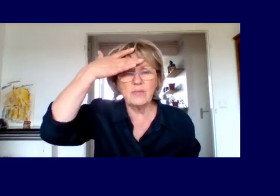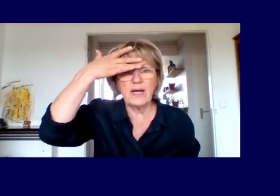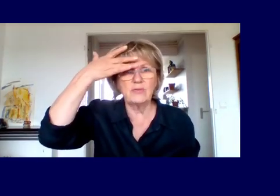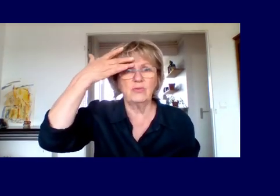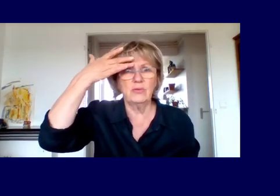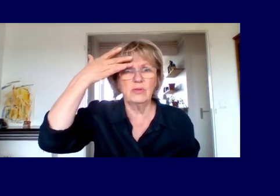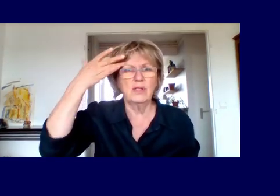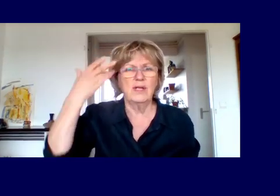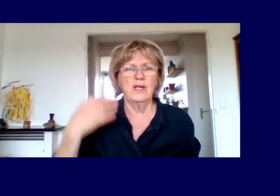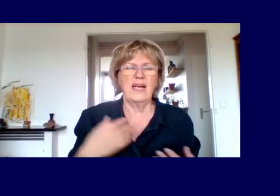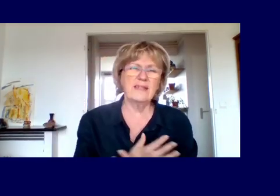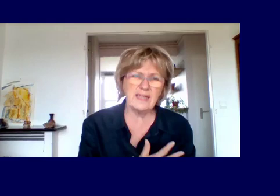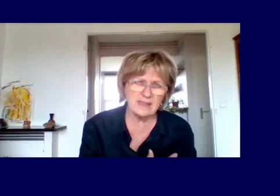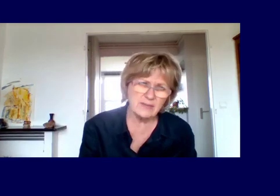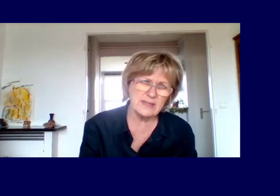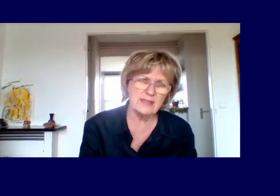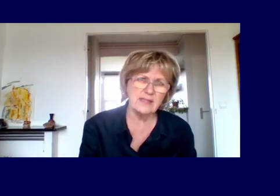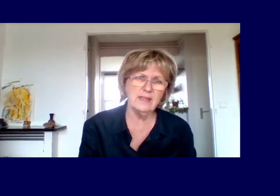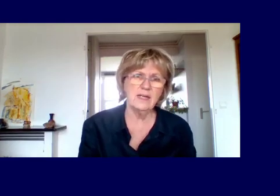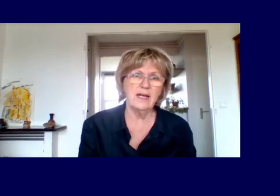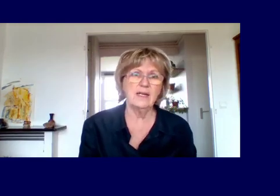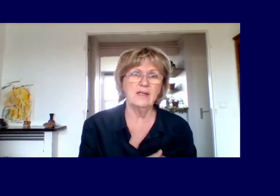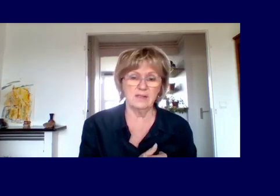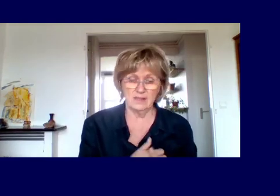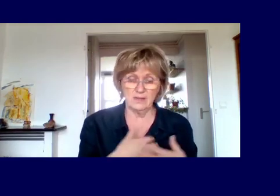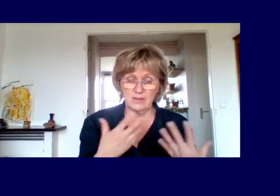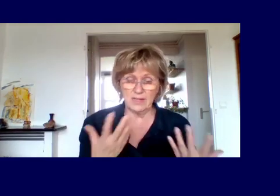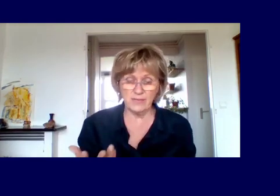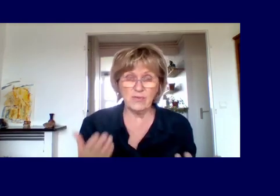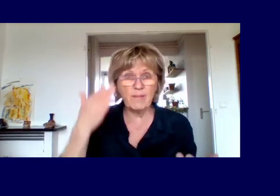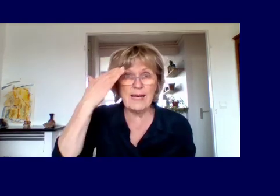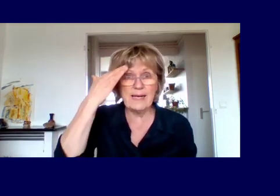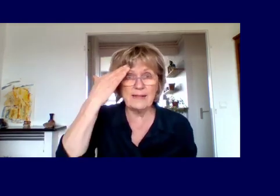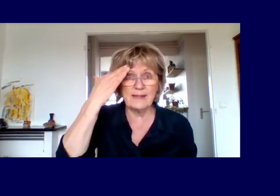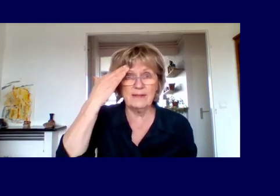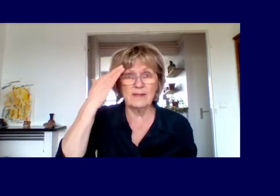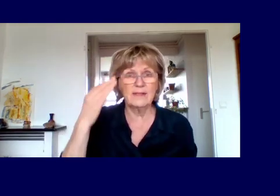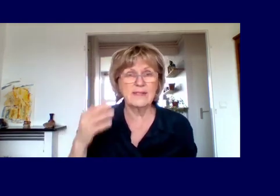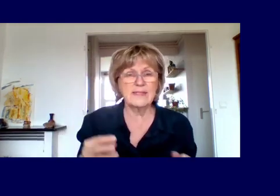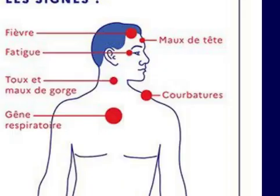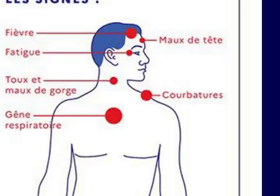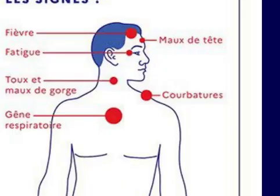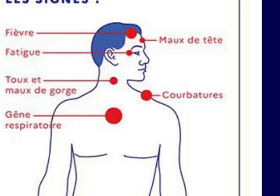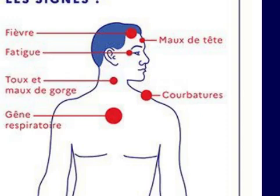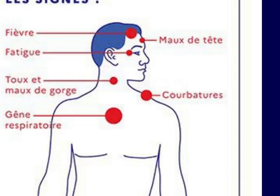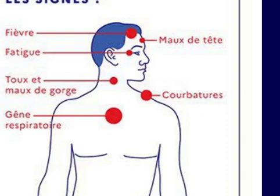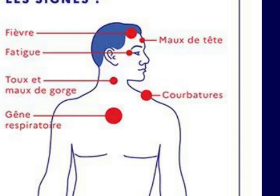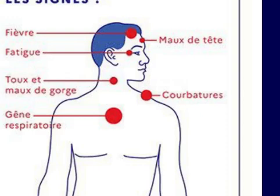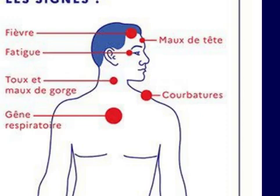température être très très fatiguée avoir mal à la tête ça c'est les signes de